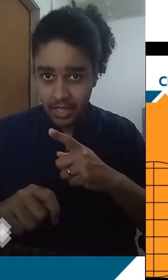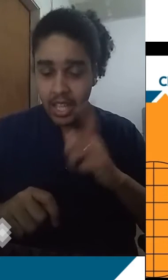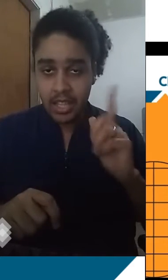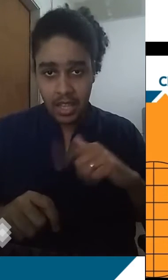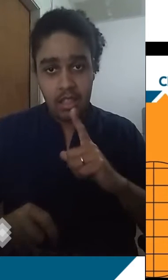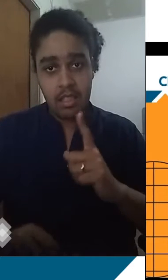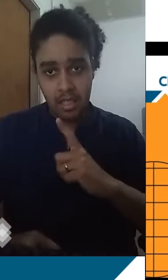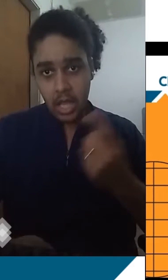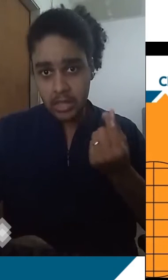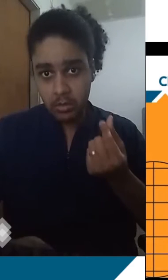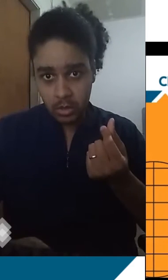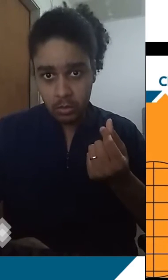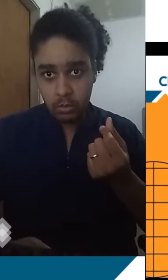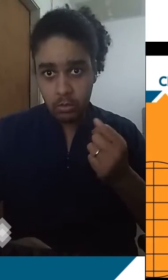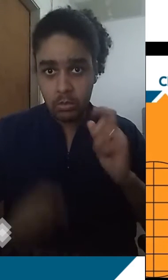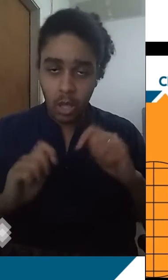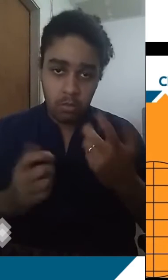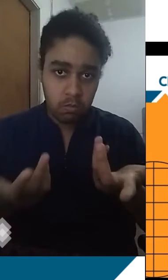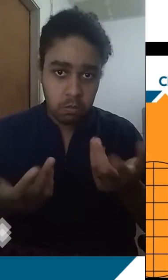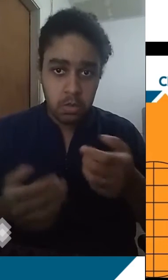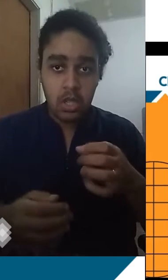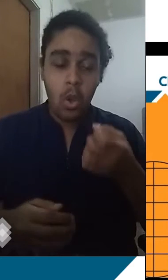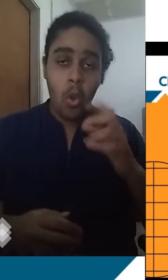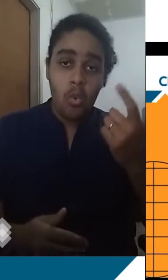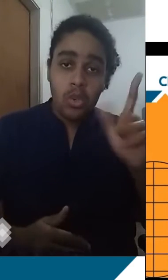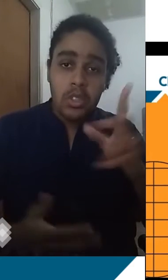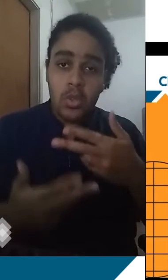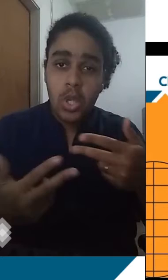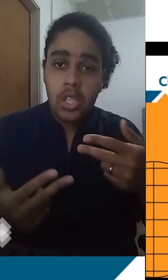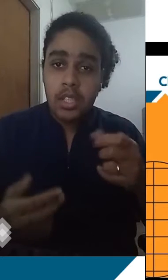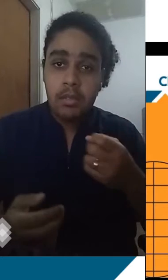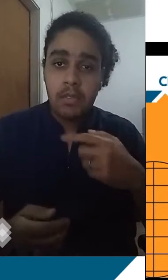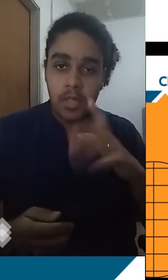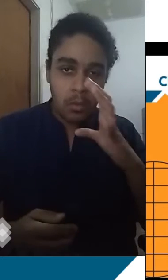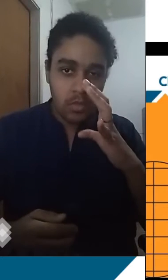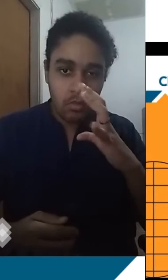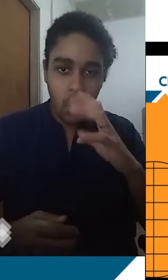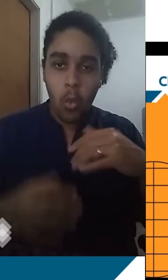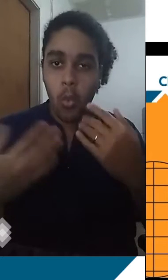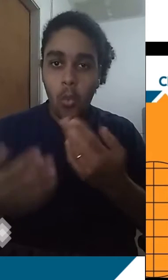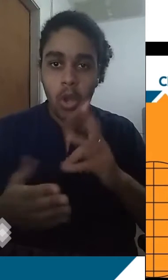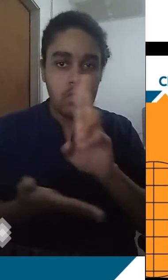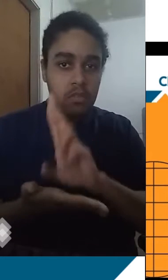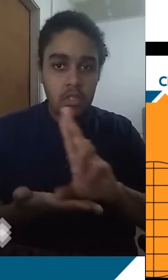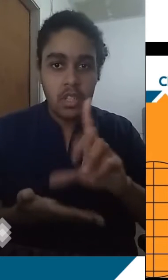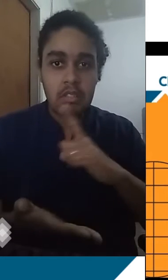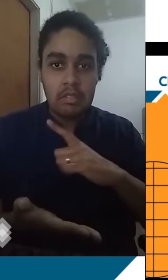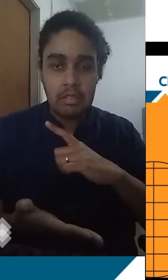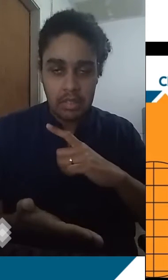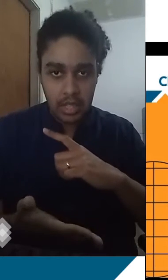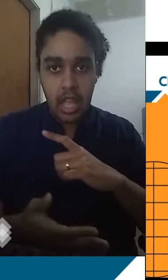você tem essa possibilidade? É viável? E outra coisa, observar se a universidade, quais